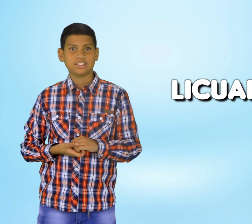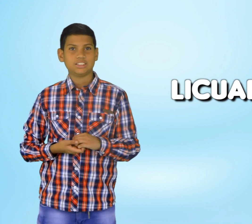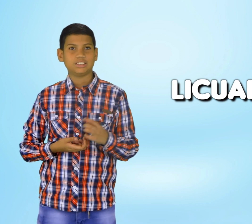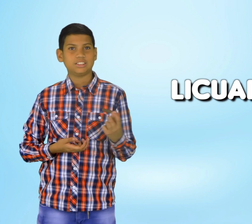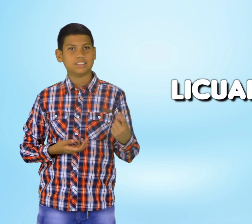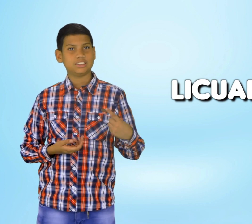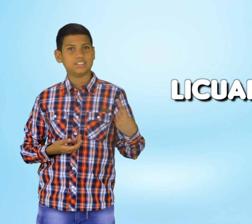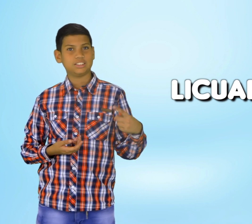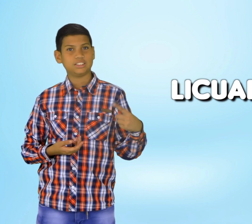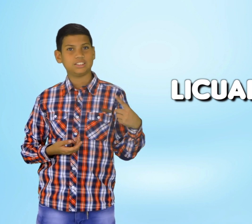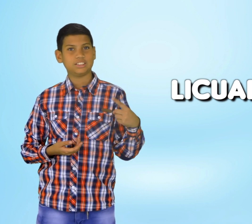Licuadora.